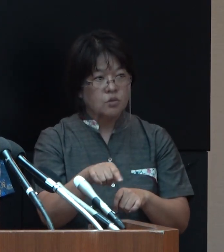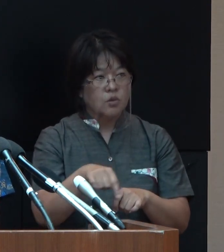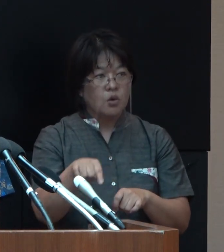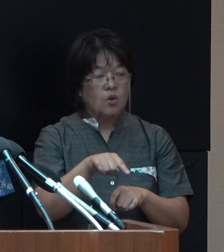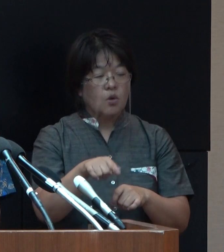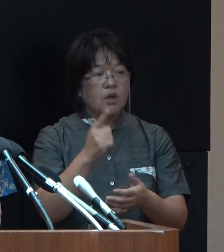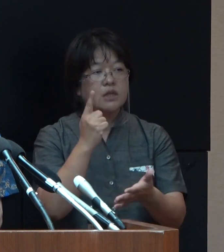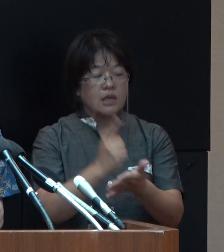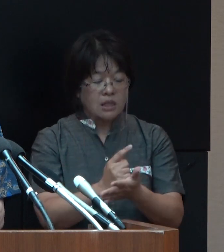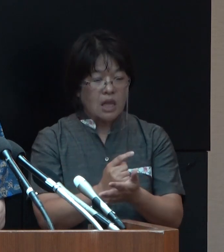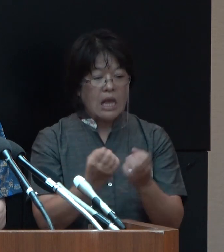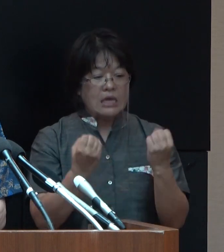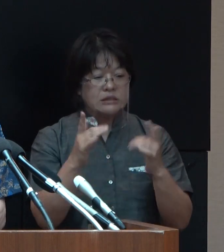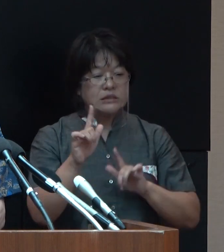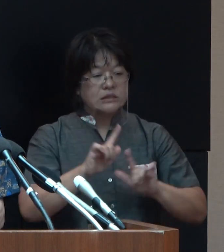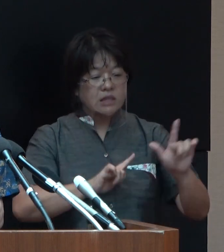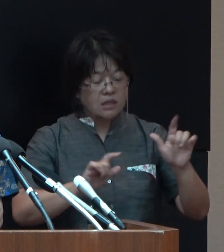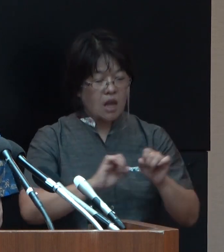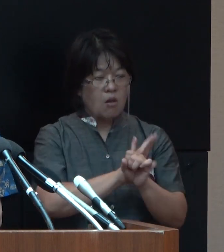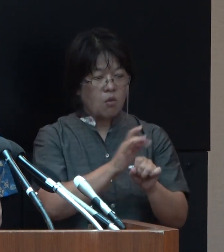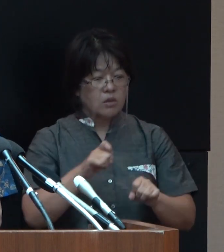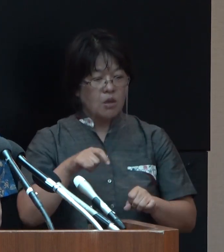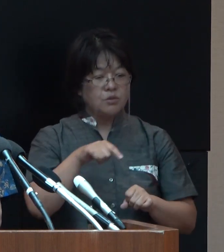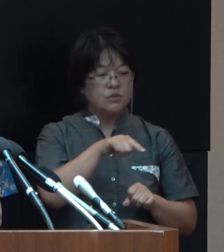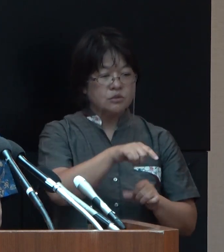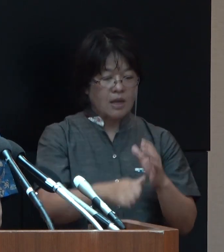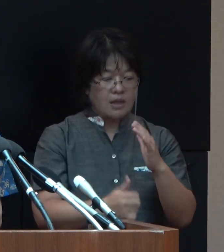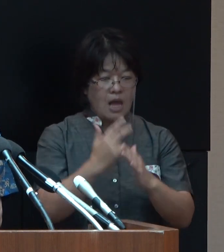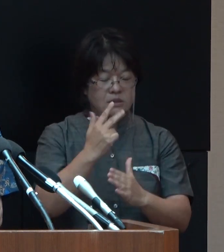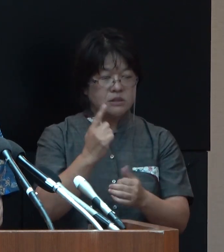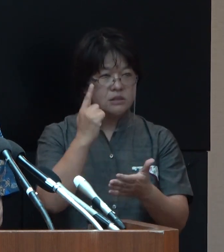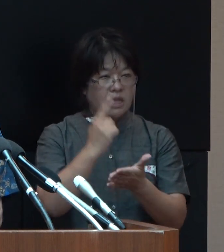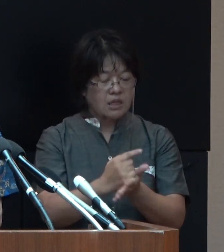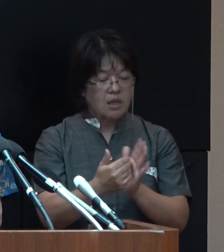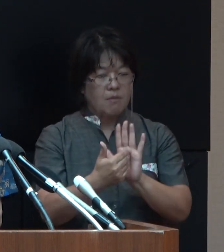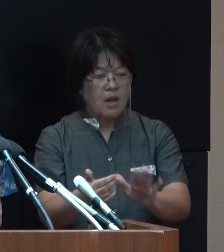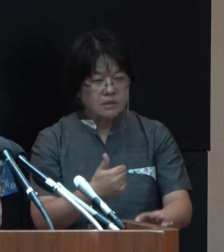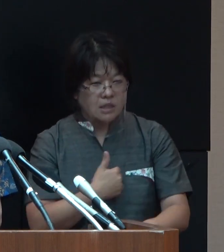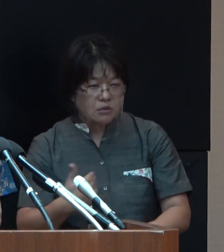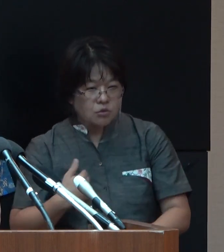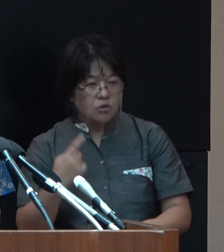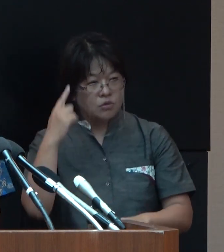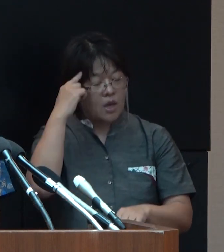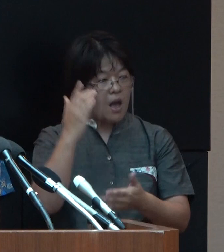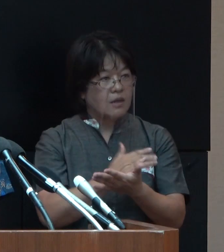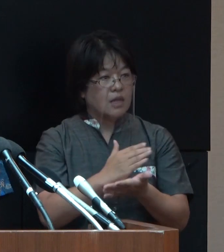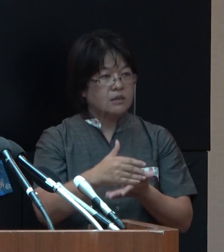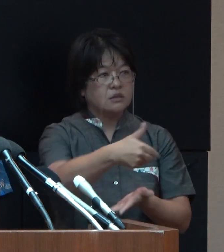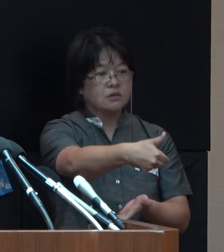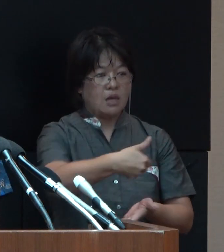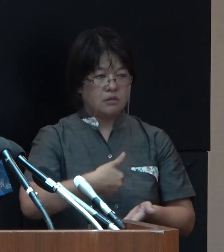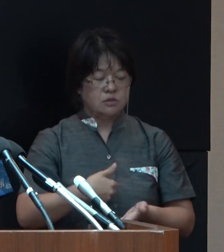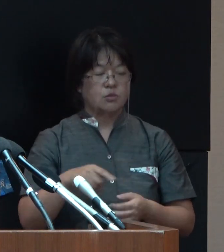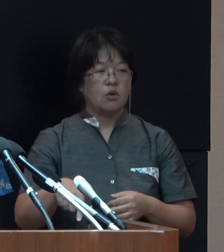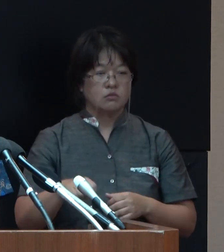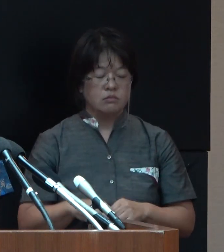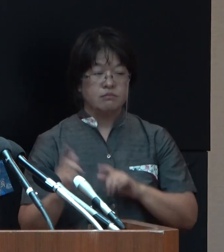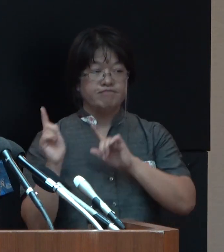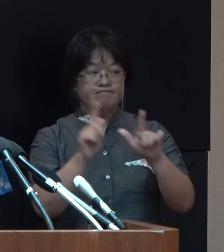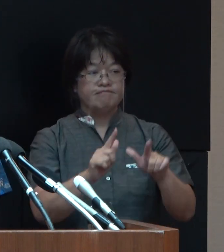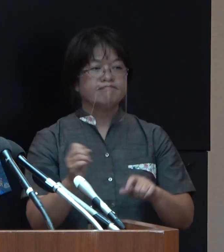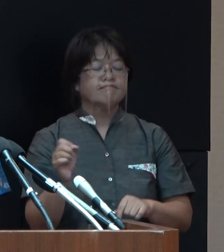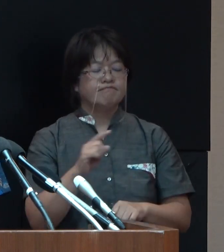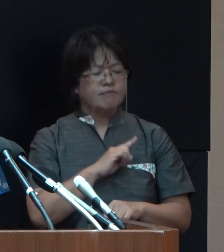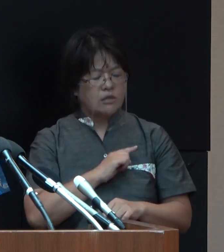コロナウイルスを抑えられる段階にあるという判断ですけれども、よろしいですか。 まずは感染が広がっているのが那覇市内